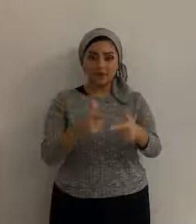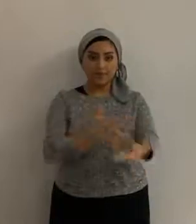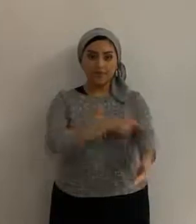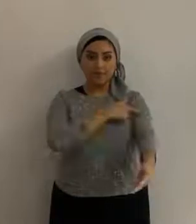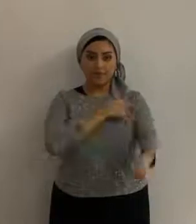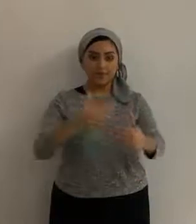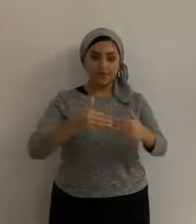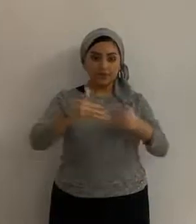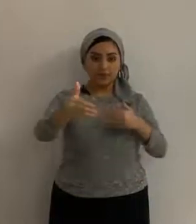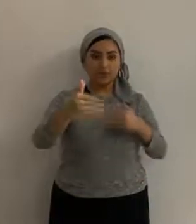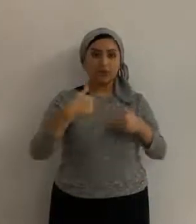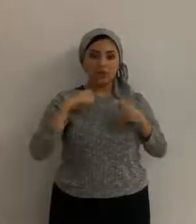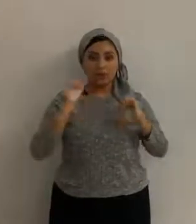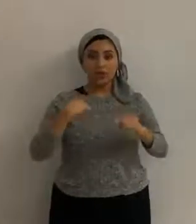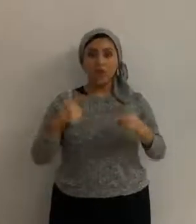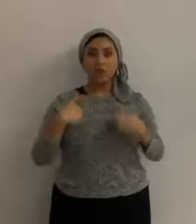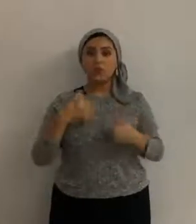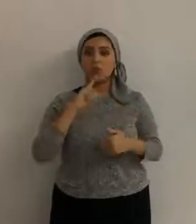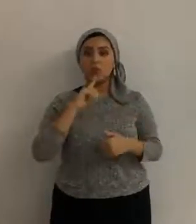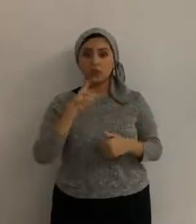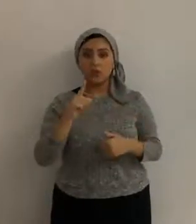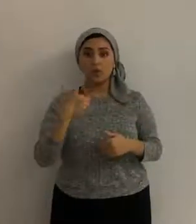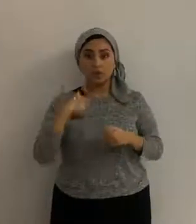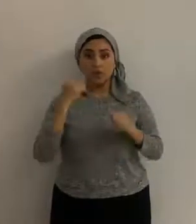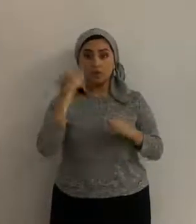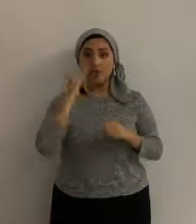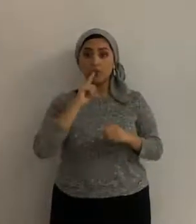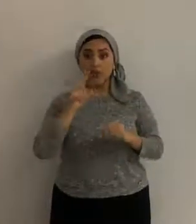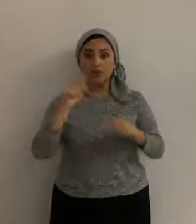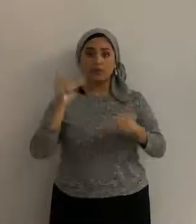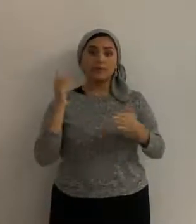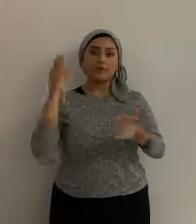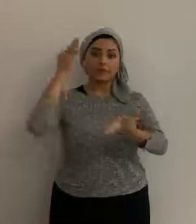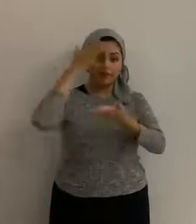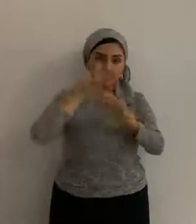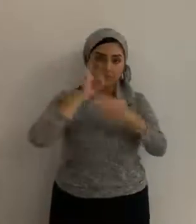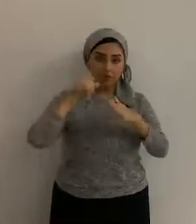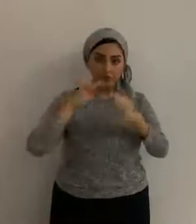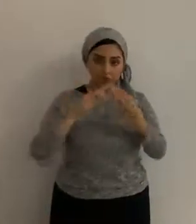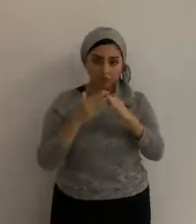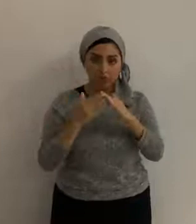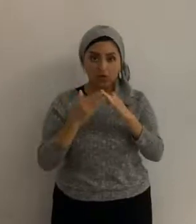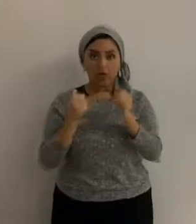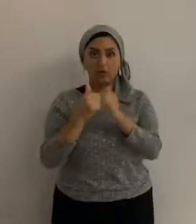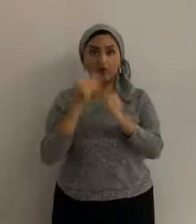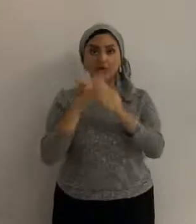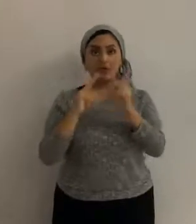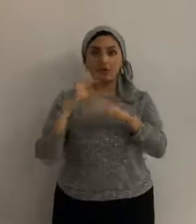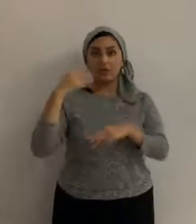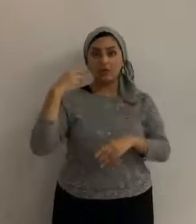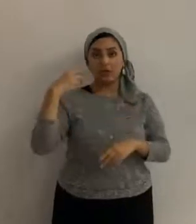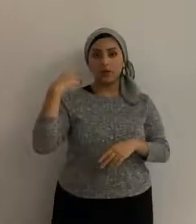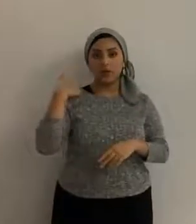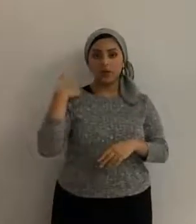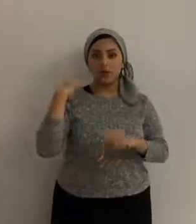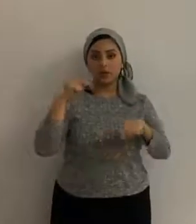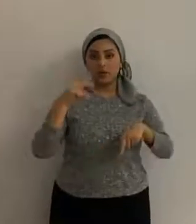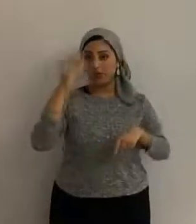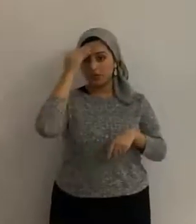tener las medidas reales tendríamos que estar allá en Jerusalén y con un equipo profesional, tanto humano como técnico, hacer